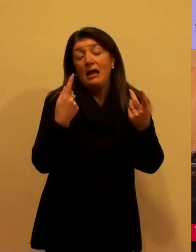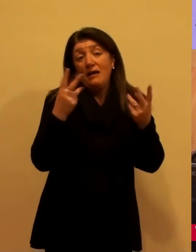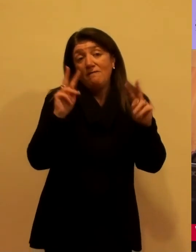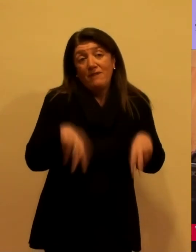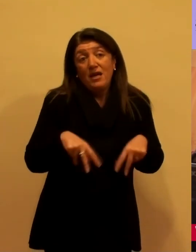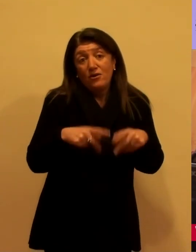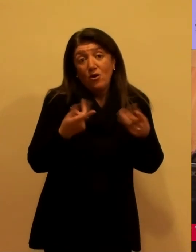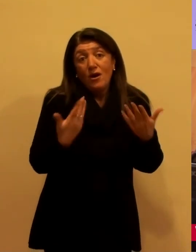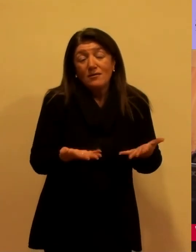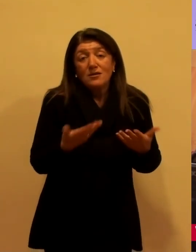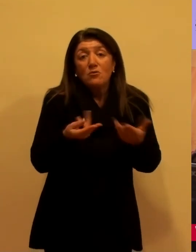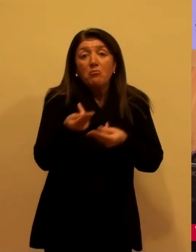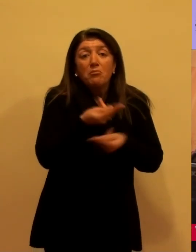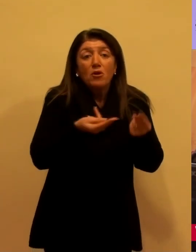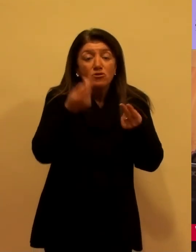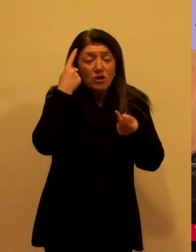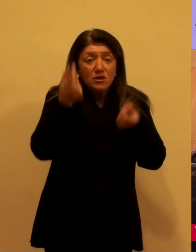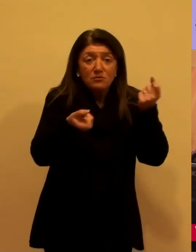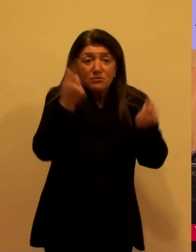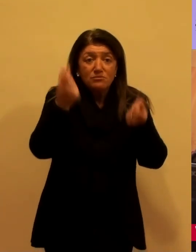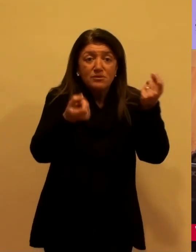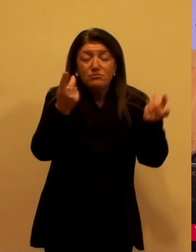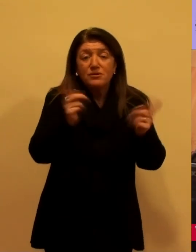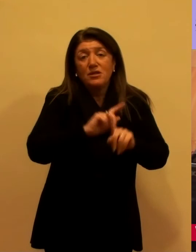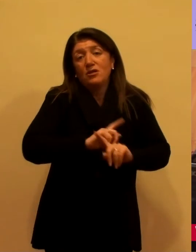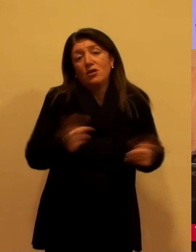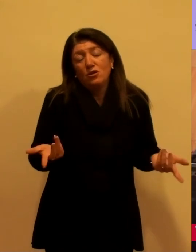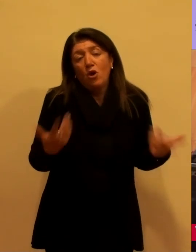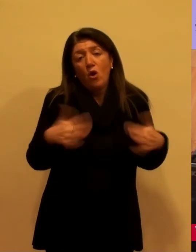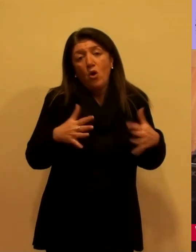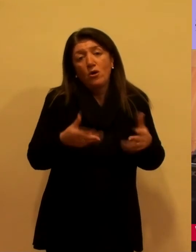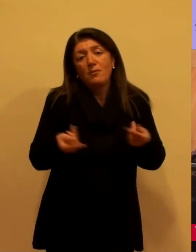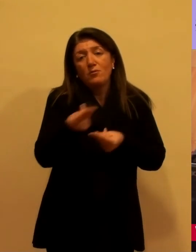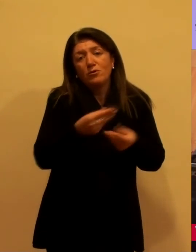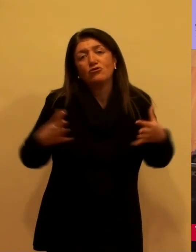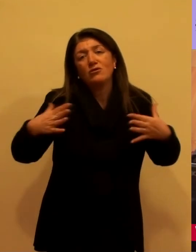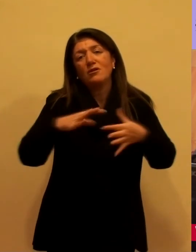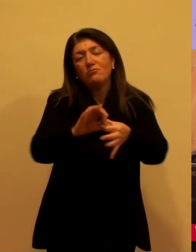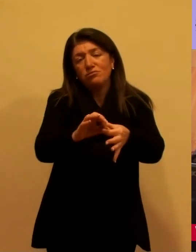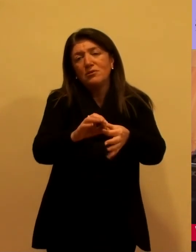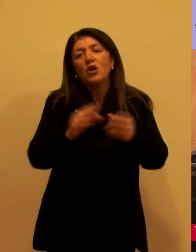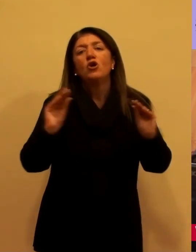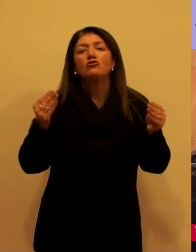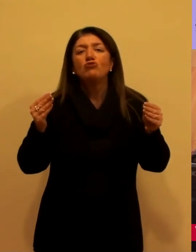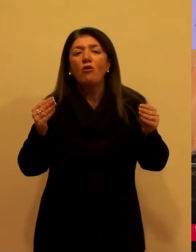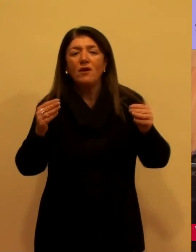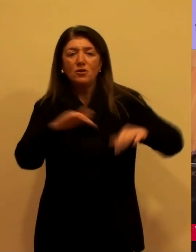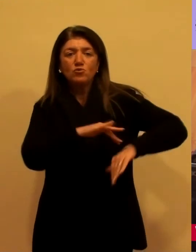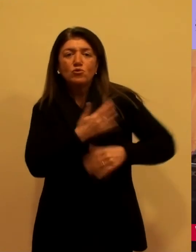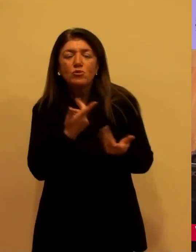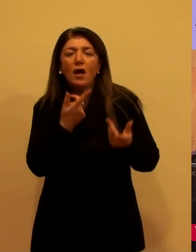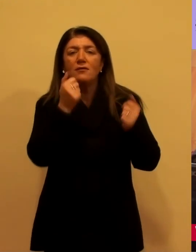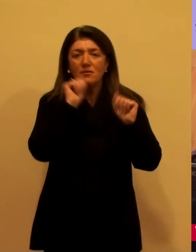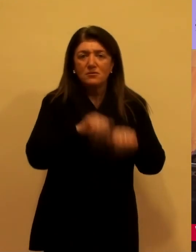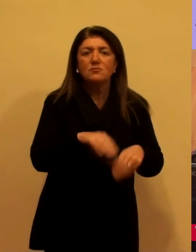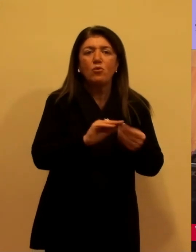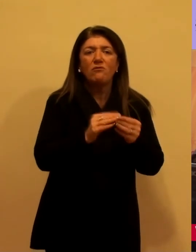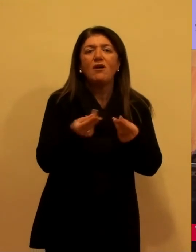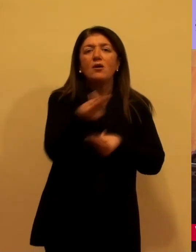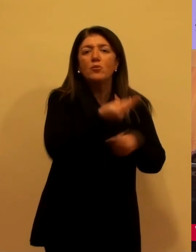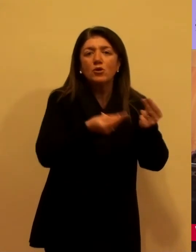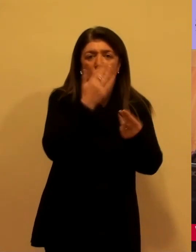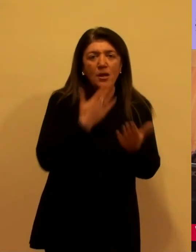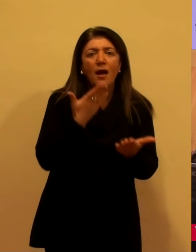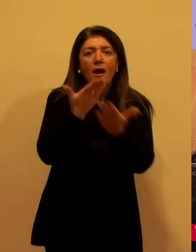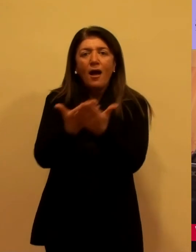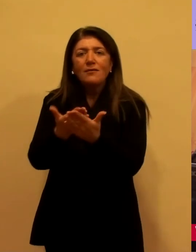dei progetti così che li slega da una realtà, sono ragazzi giovani, studenti, quindi progetti che vadano bene con la loro fascia d'età